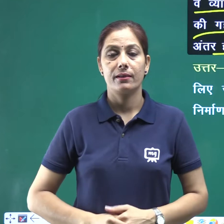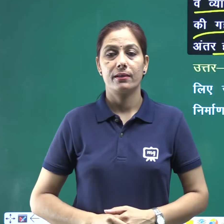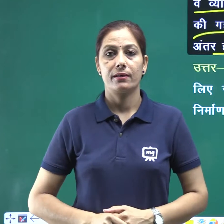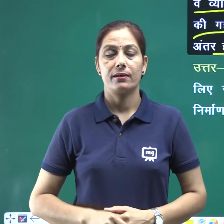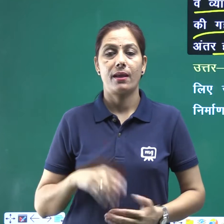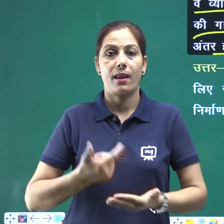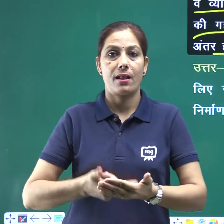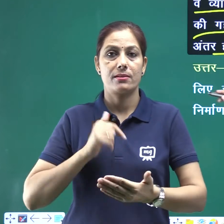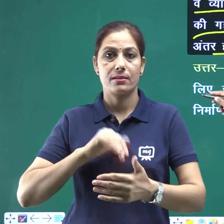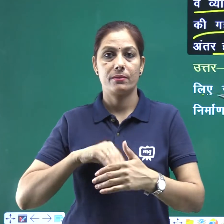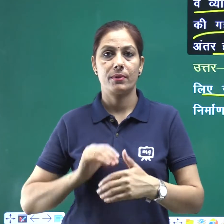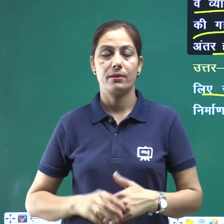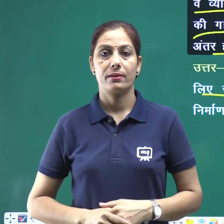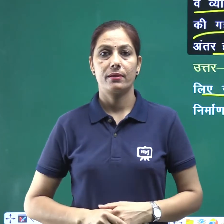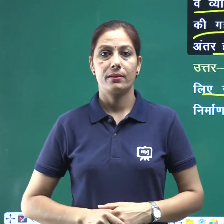राजस्थान में